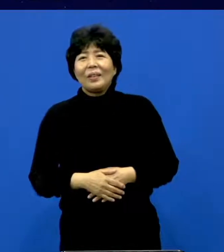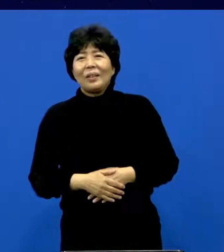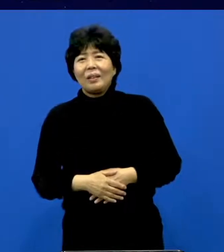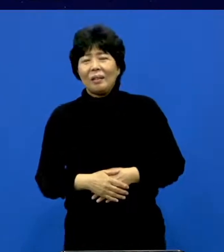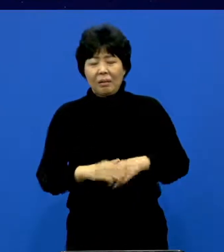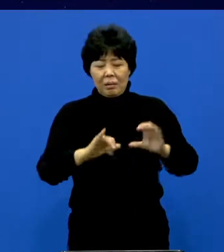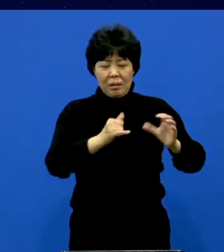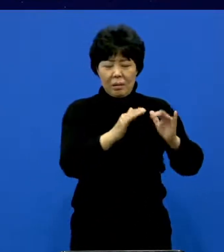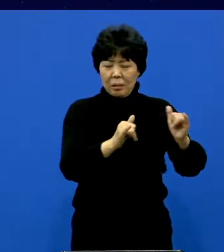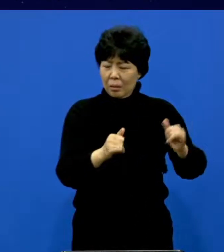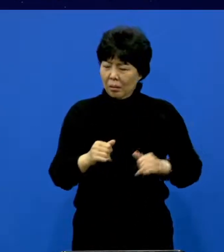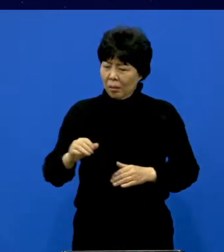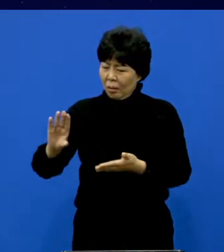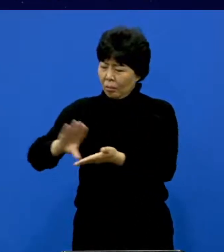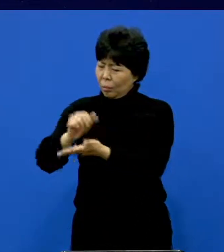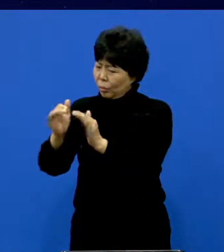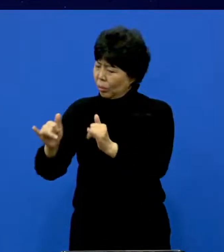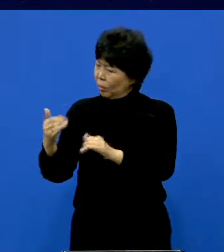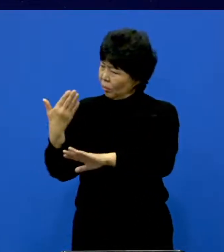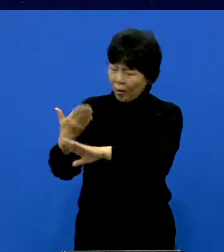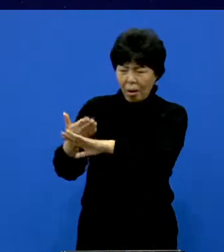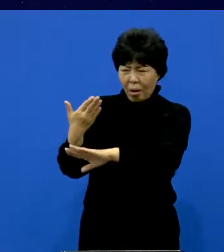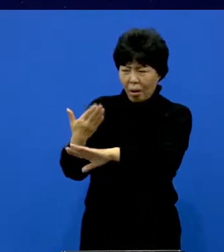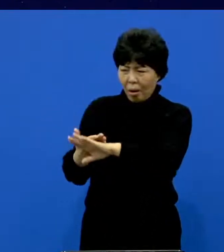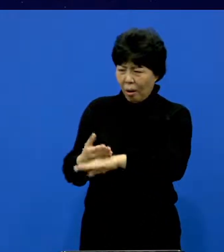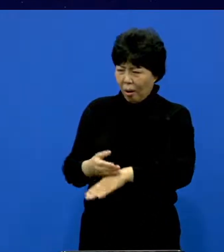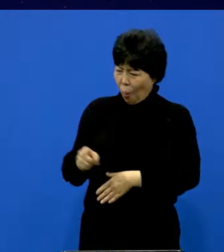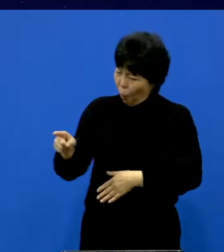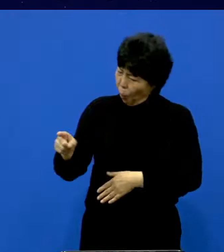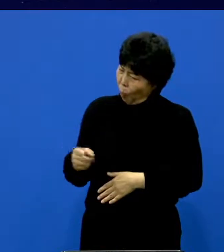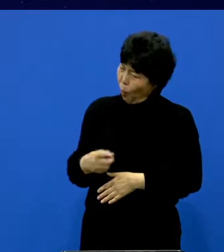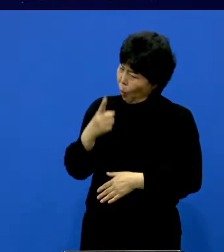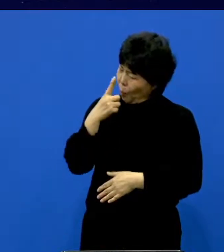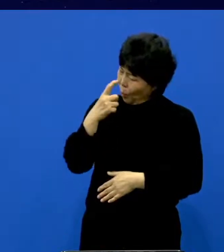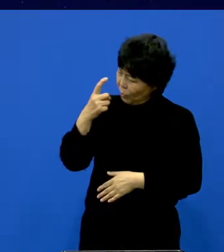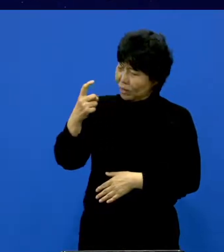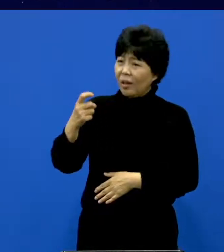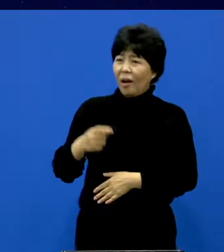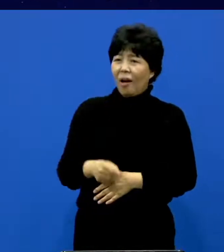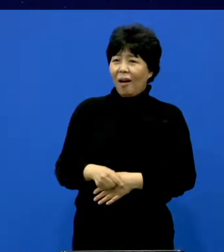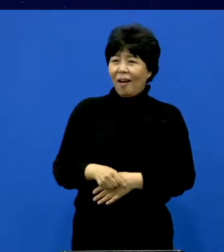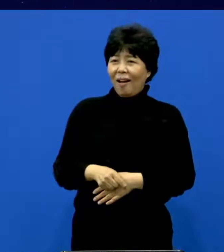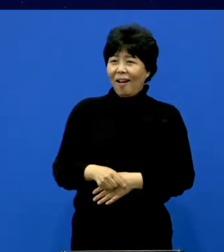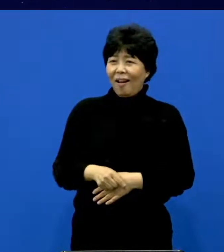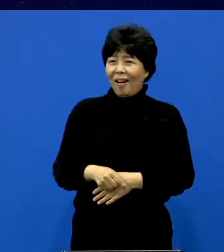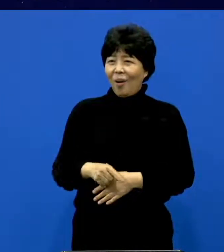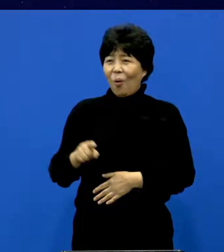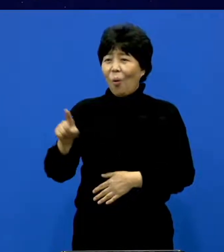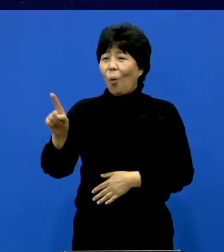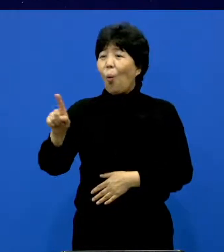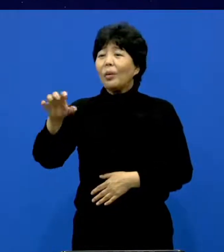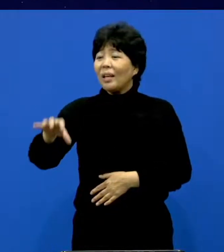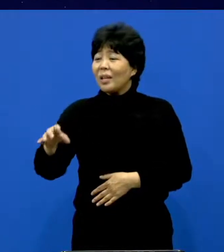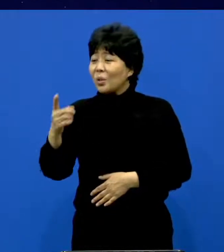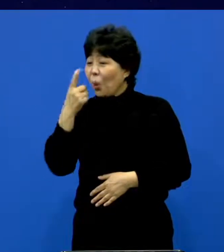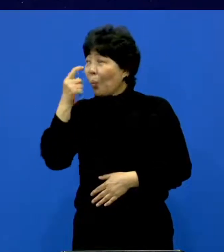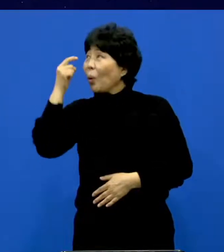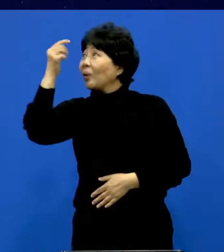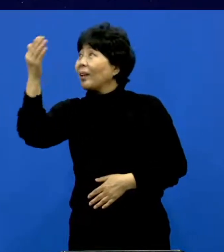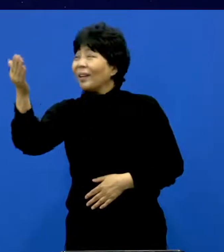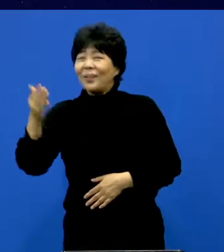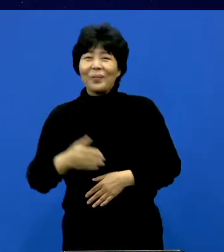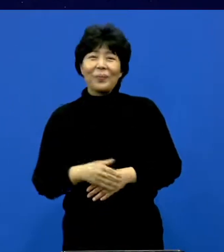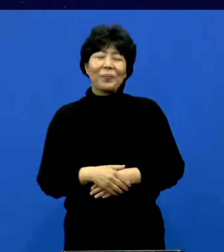너무 다르잖아. 너무 멋있어? 너 정말 멋있어? 당신 정말 어디서 배운 거야?